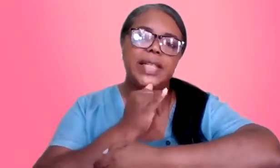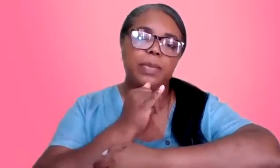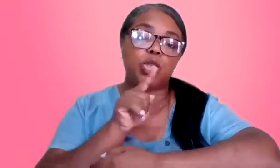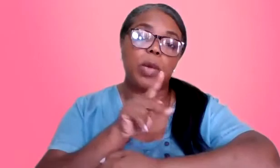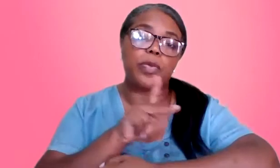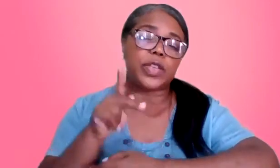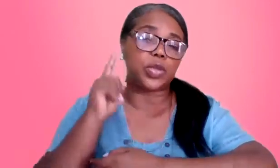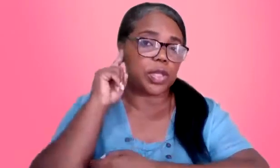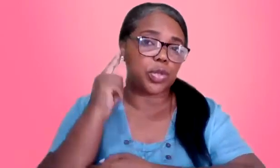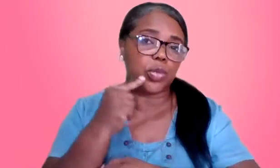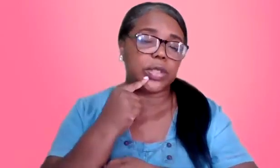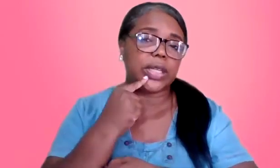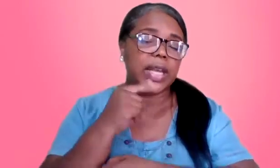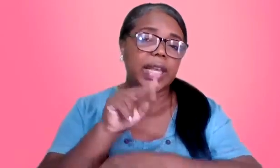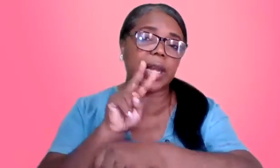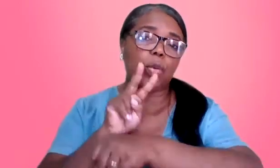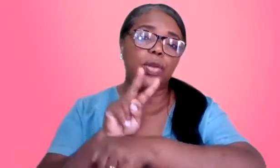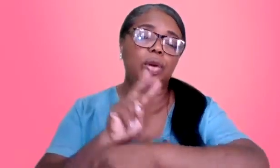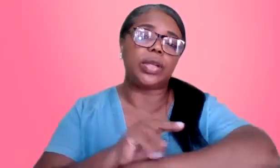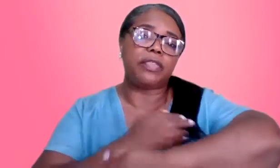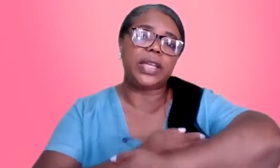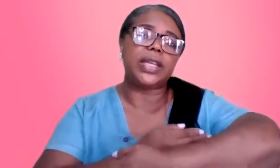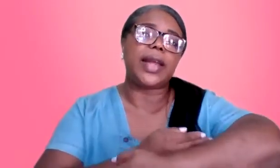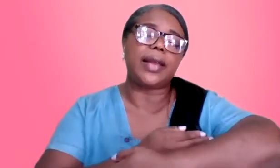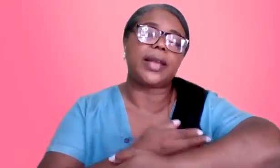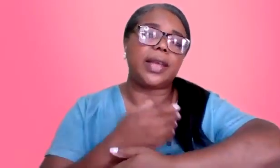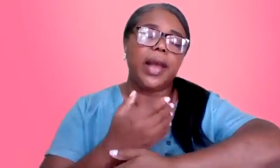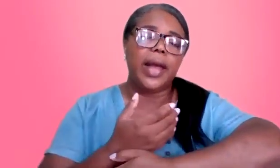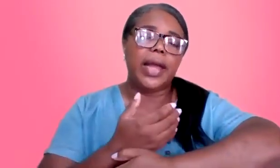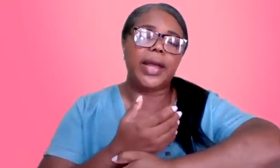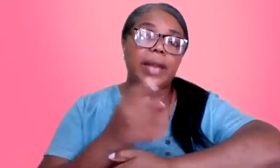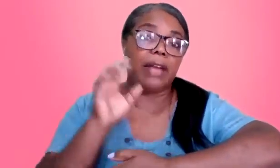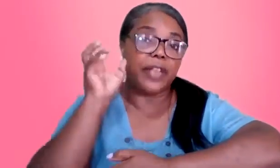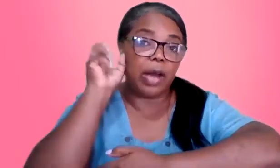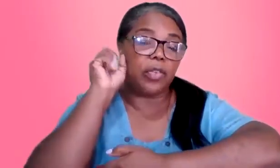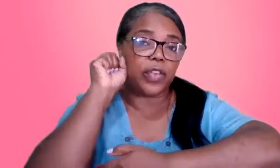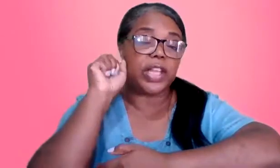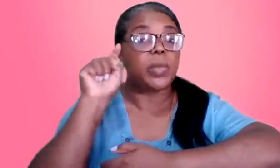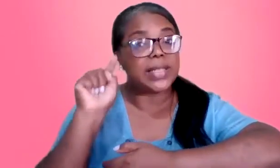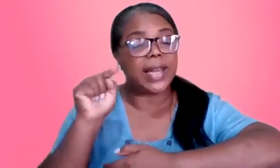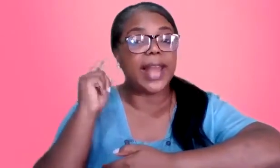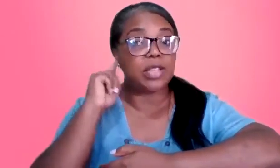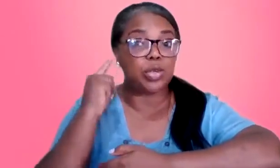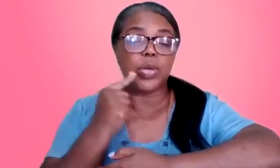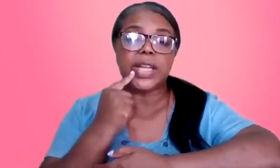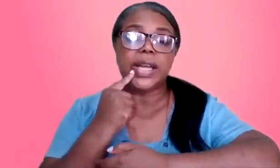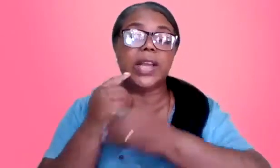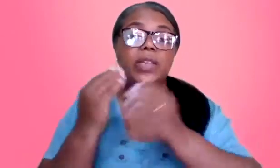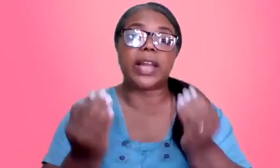exemplo de uma professora surda, que ela cuidou da filhinha dela, que a filha é ouvinte, mas ela é surda, e o que ela